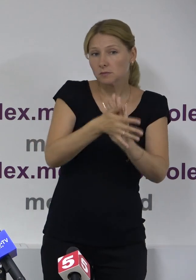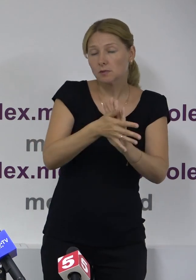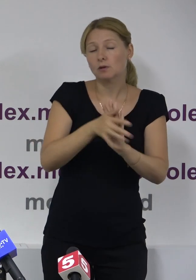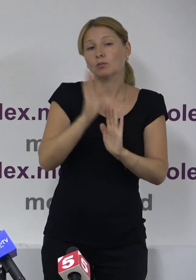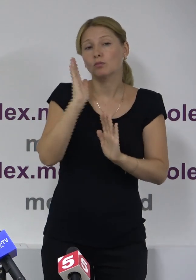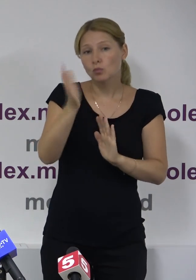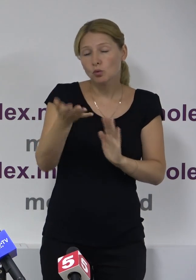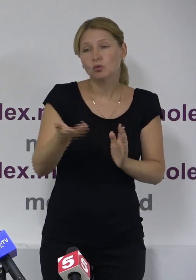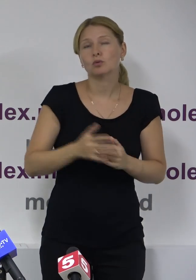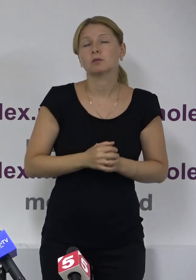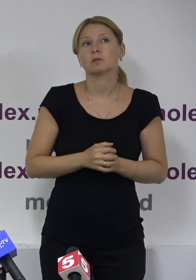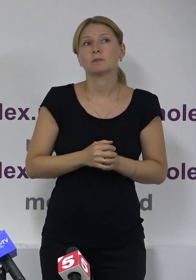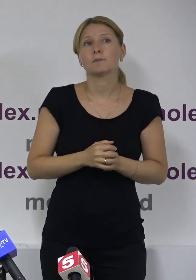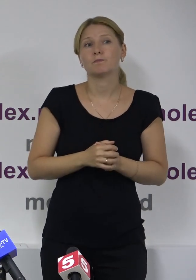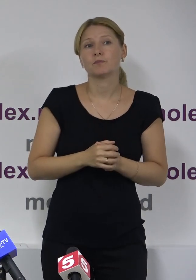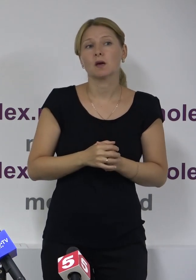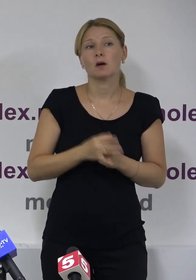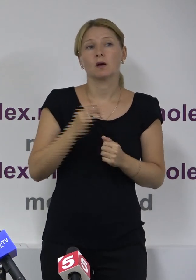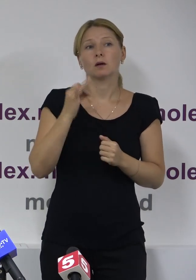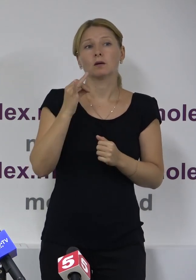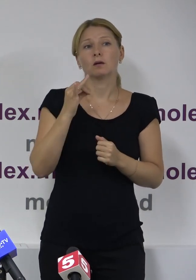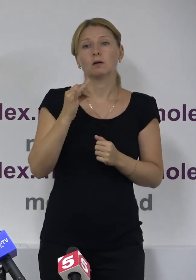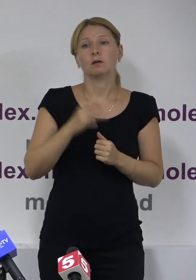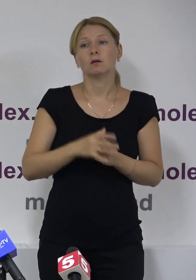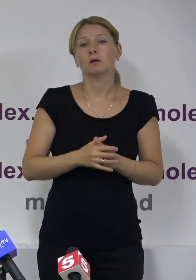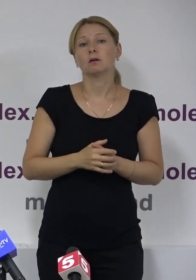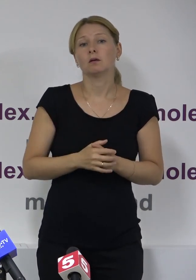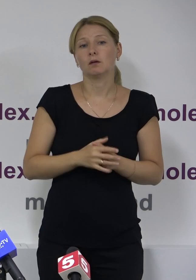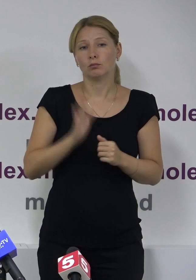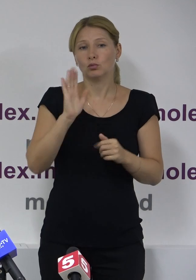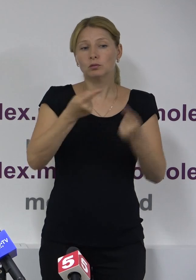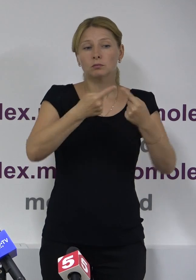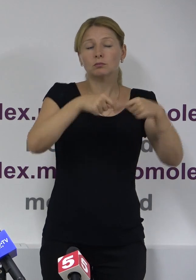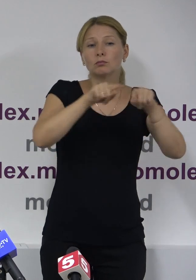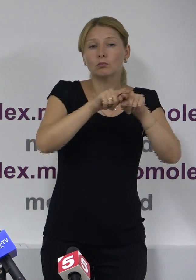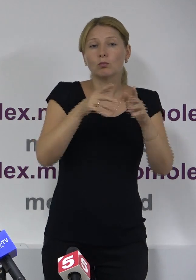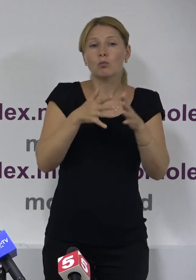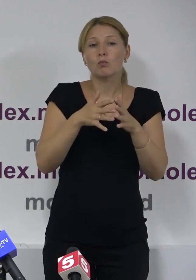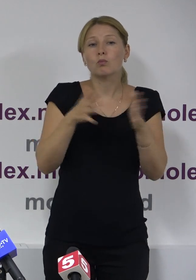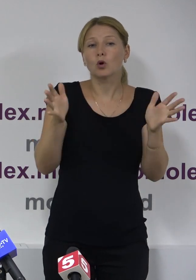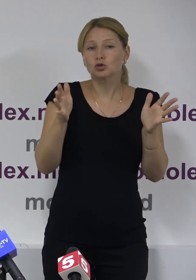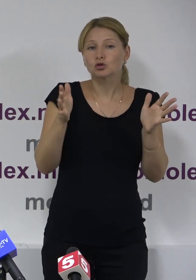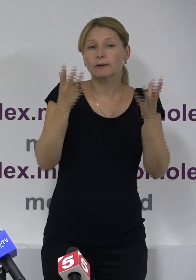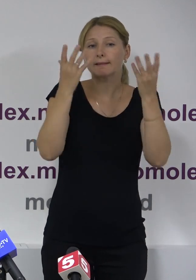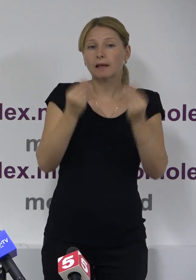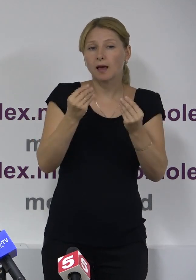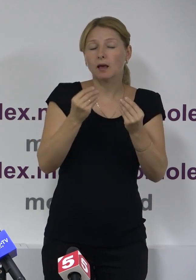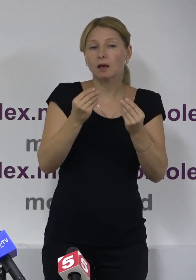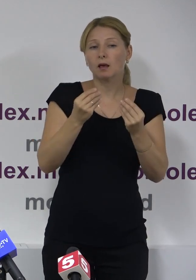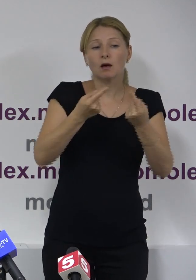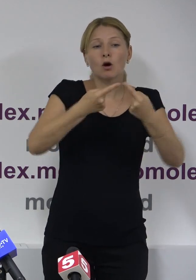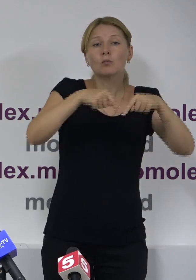avea și probabil secții de votare deschise timp de două zile în anumite secții de